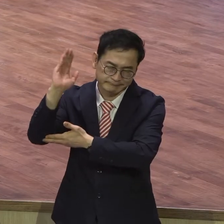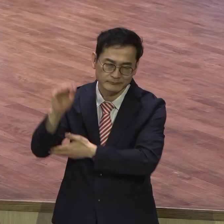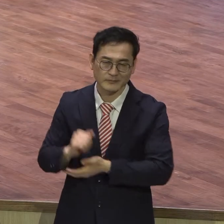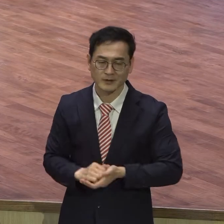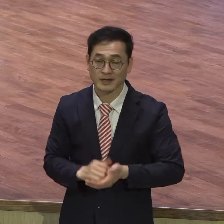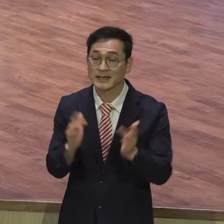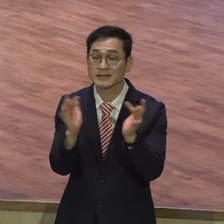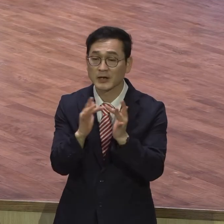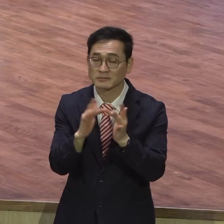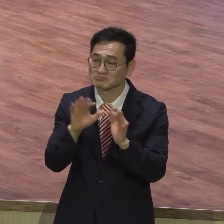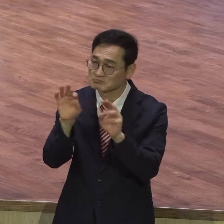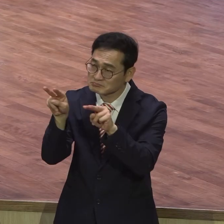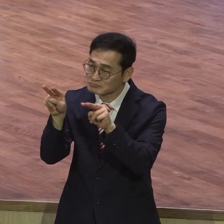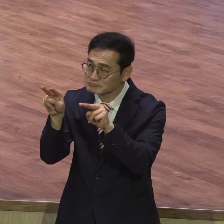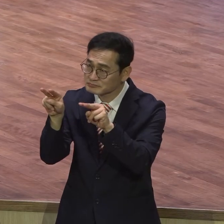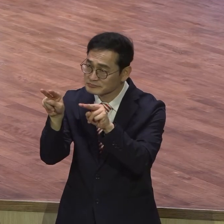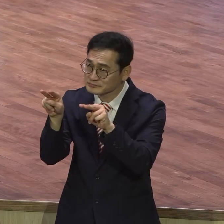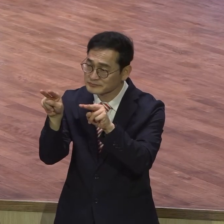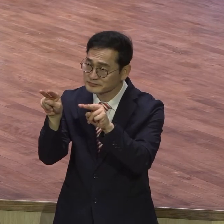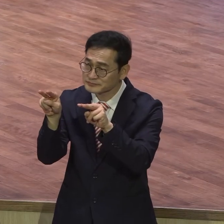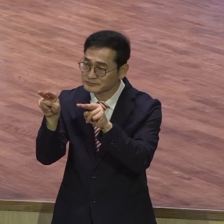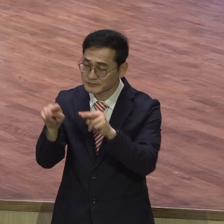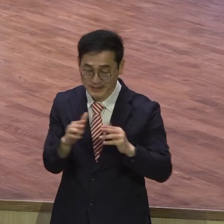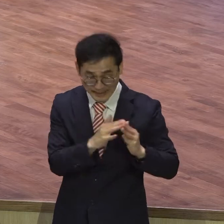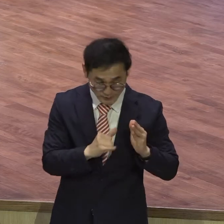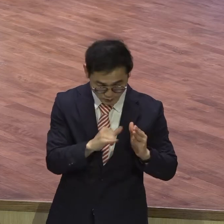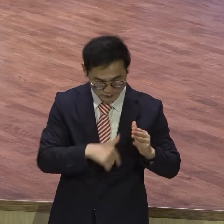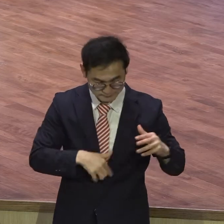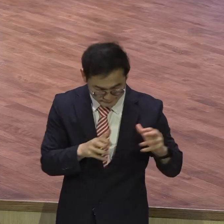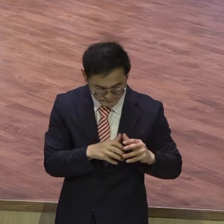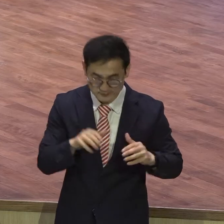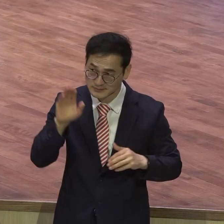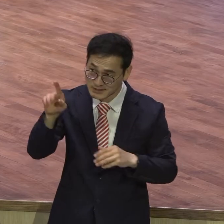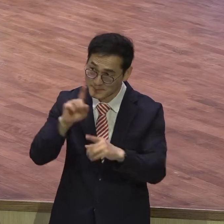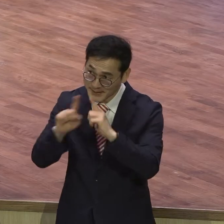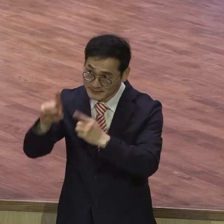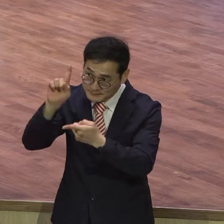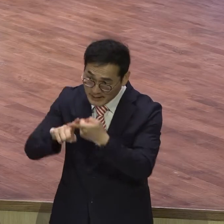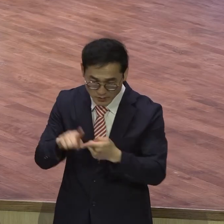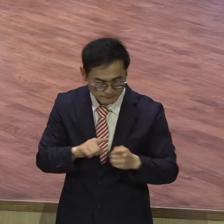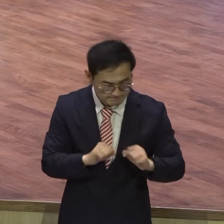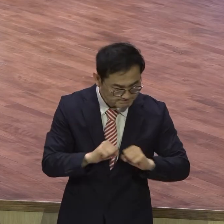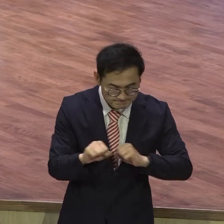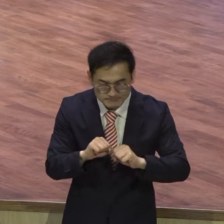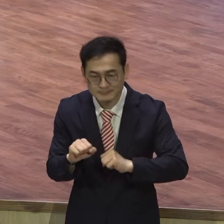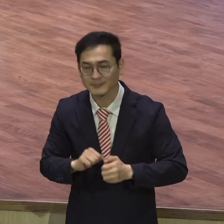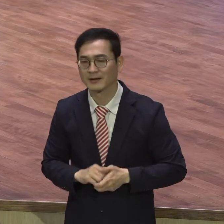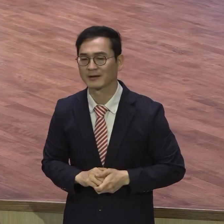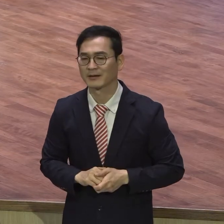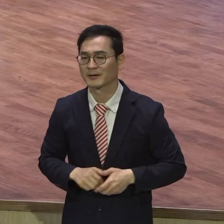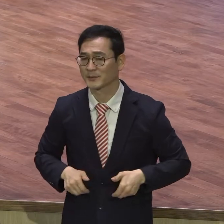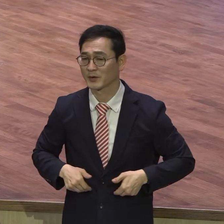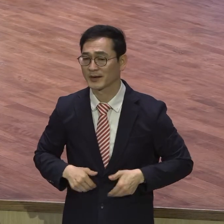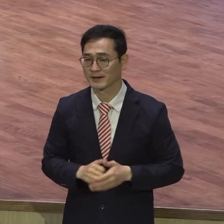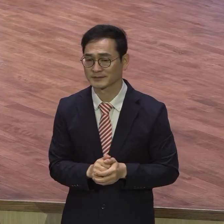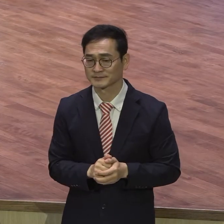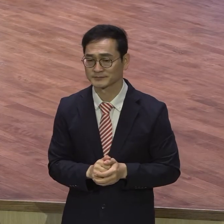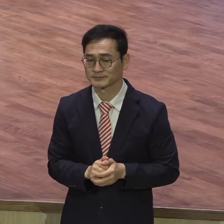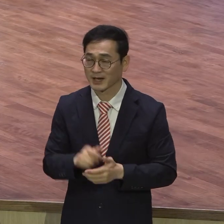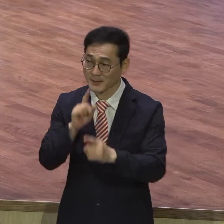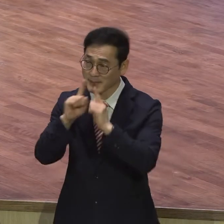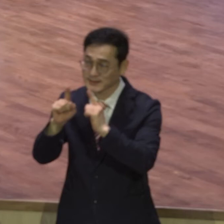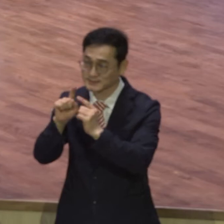계속 해가면서 찾아내야 돼요 메시지가 선포됐기 때문에 이것이 실제로 여러분 가정에 여러분